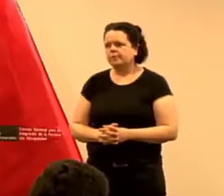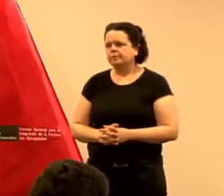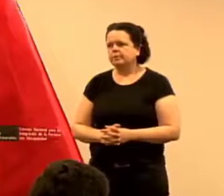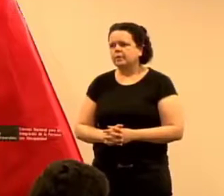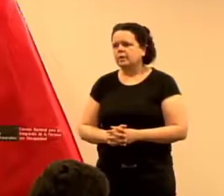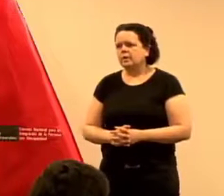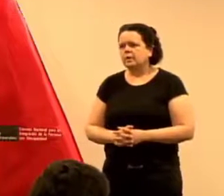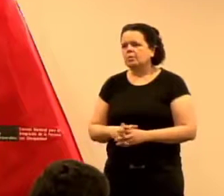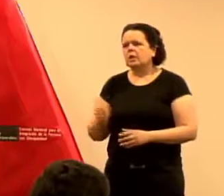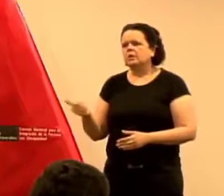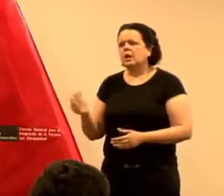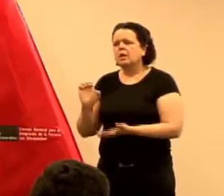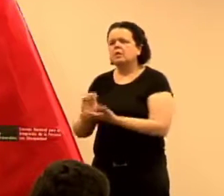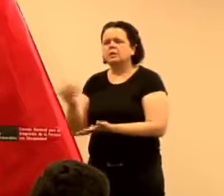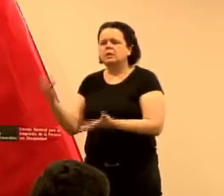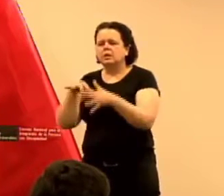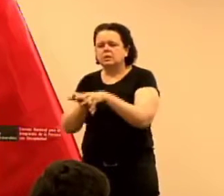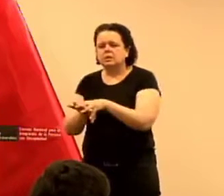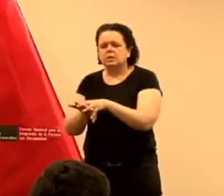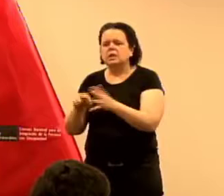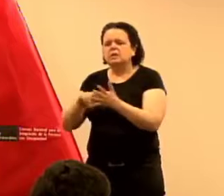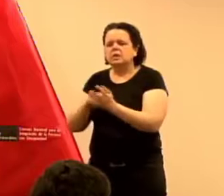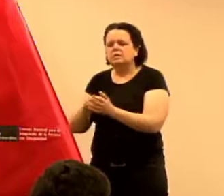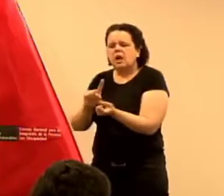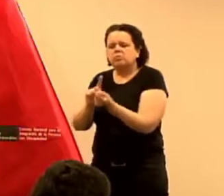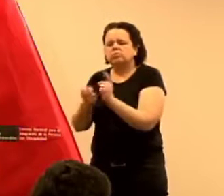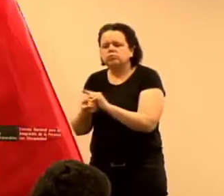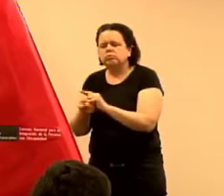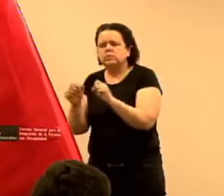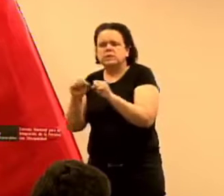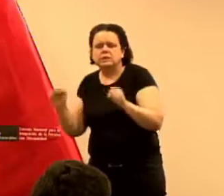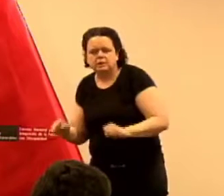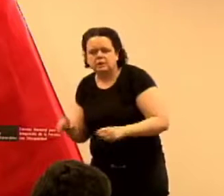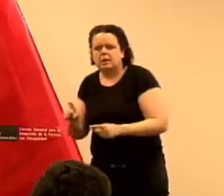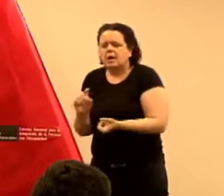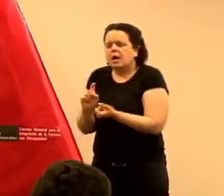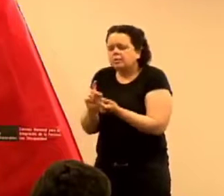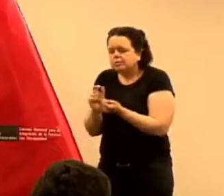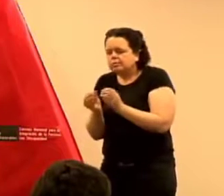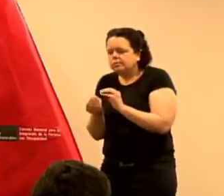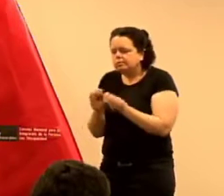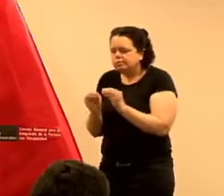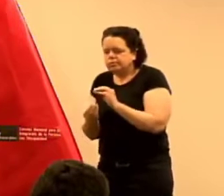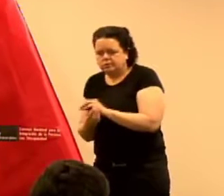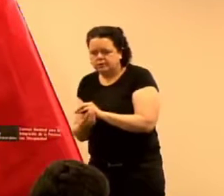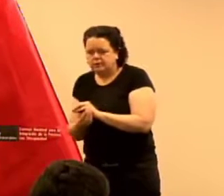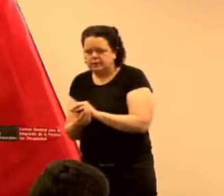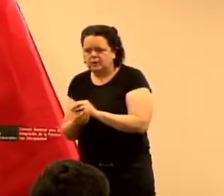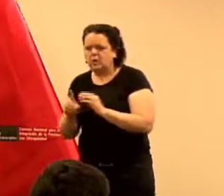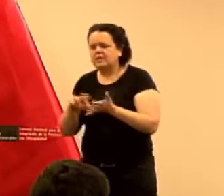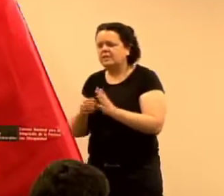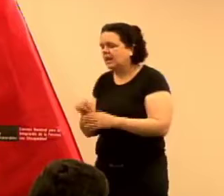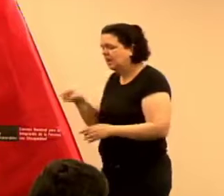Por lo tanto, la educación inclusiva implica cambiar el sistema para adaptarlo a las necesidades de los estudiantes y no cambiar al